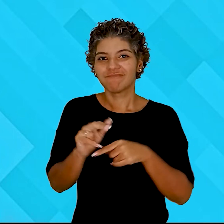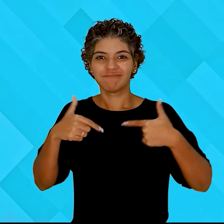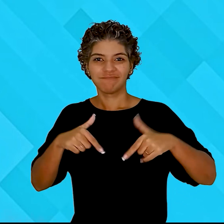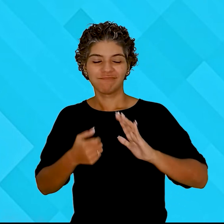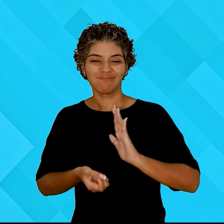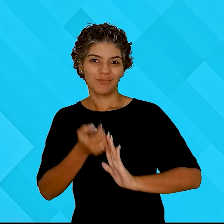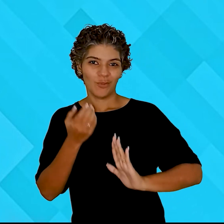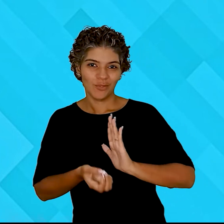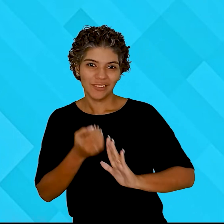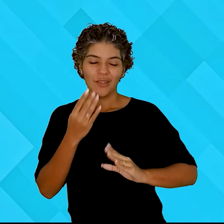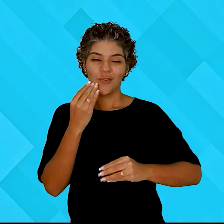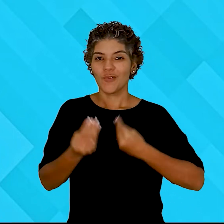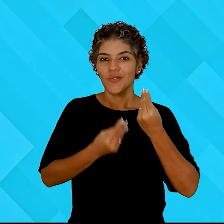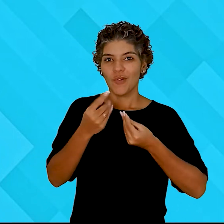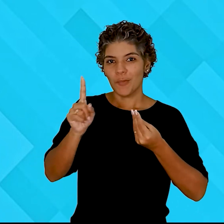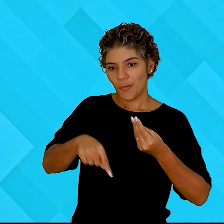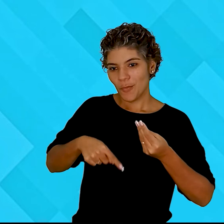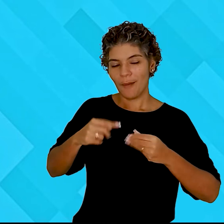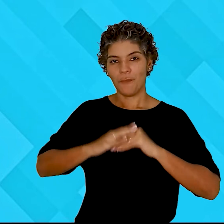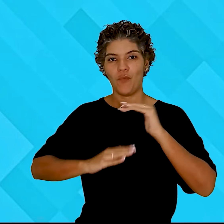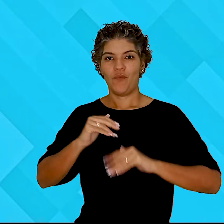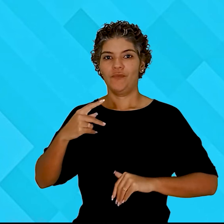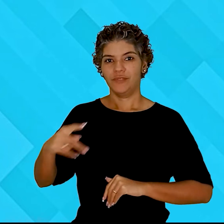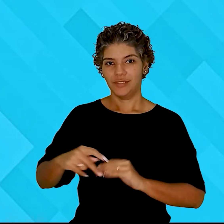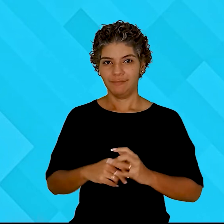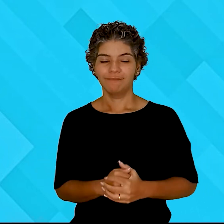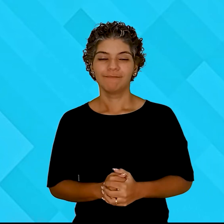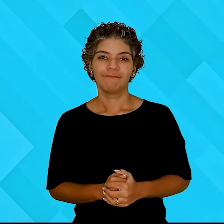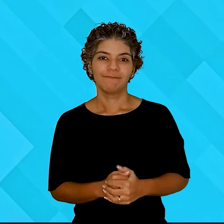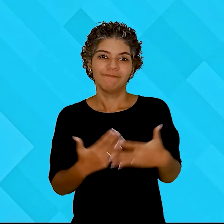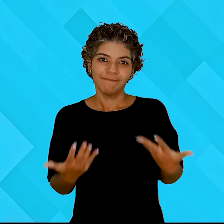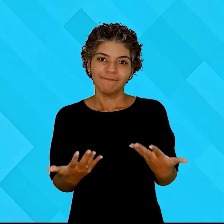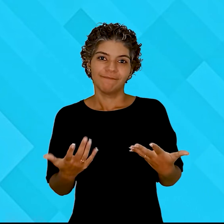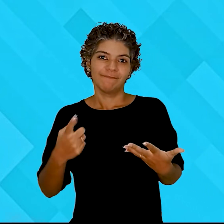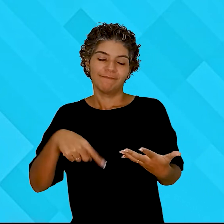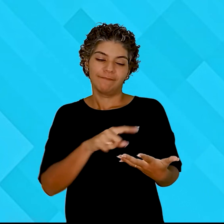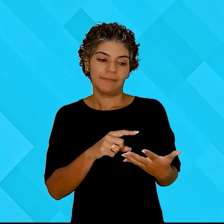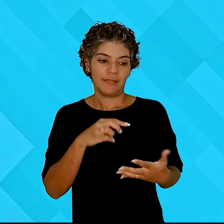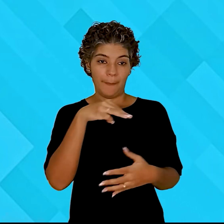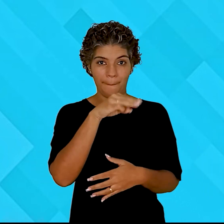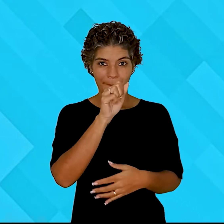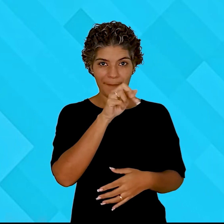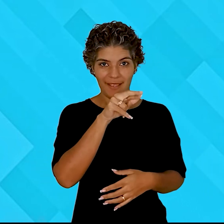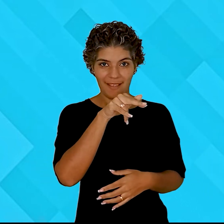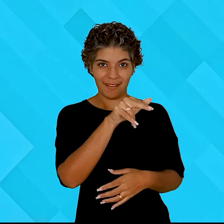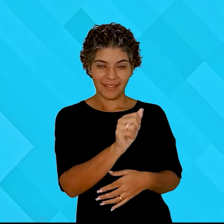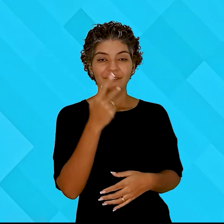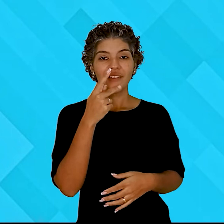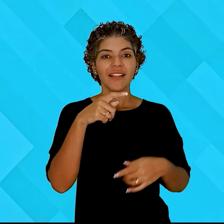profissionalmente dentro desse mercado. Então, quando a Marina traz essa questão de mapear a inserção, a gente está falando de voltar